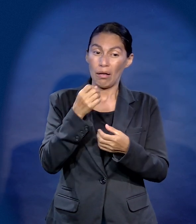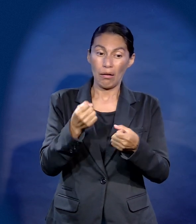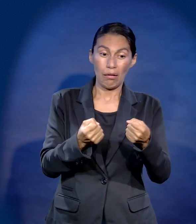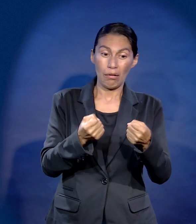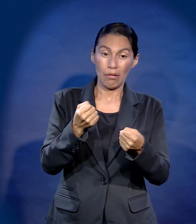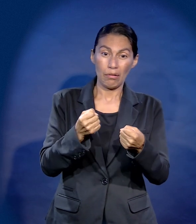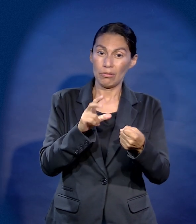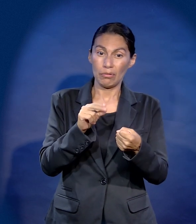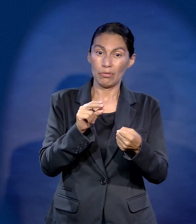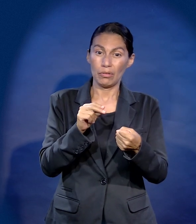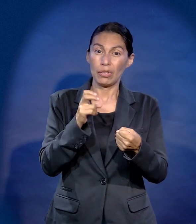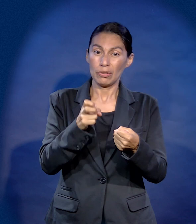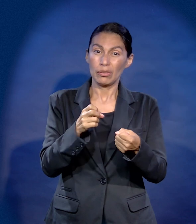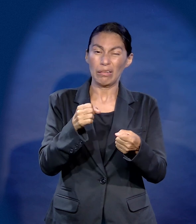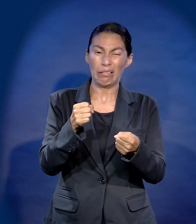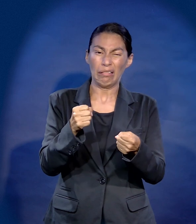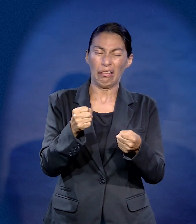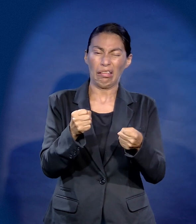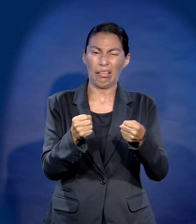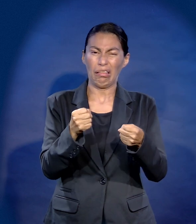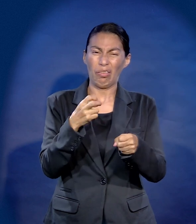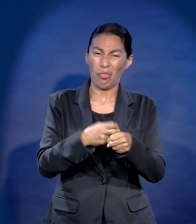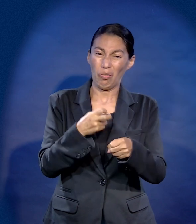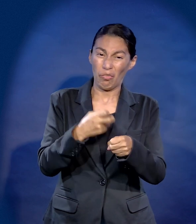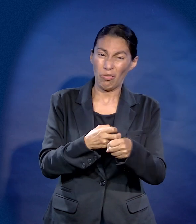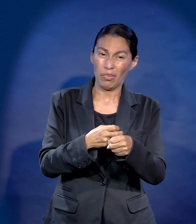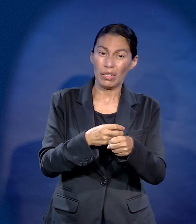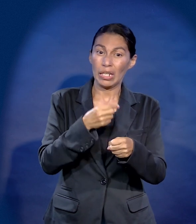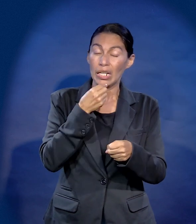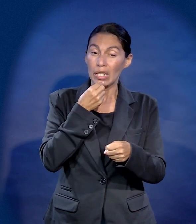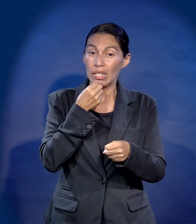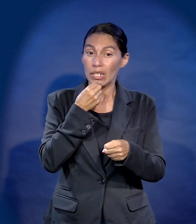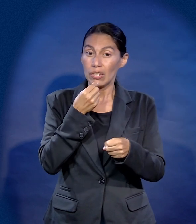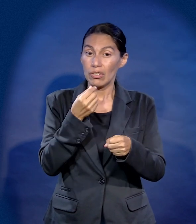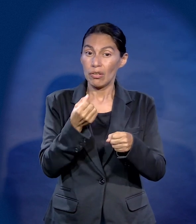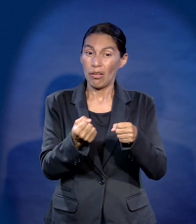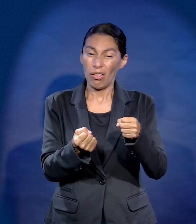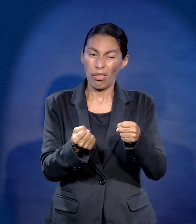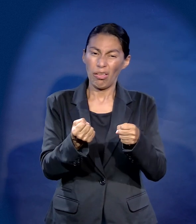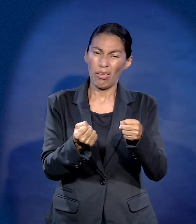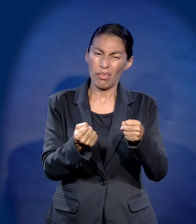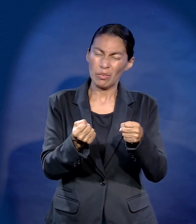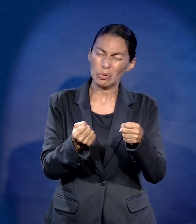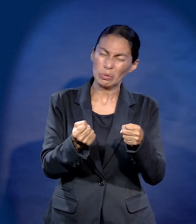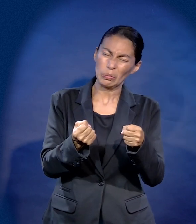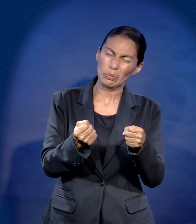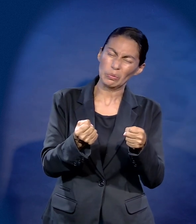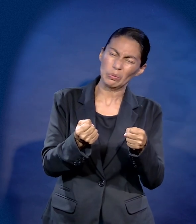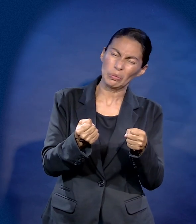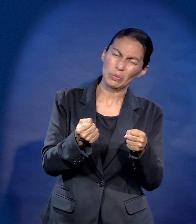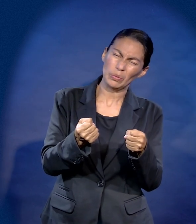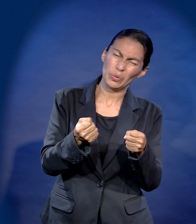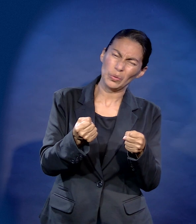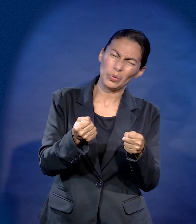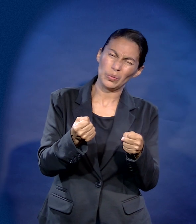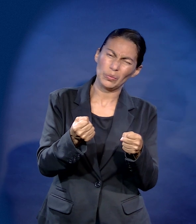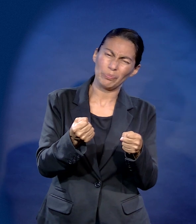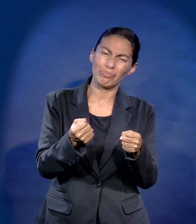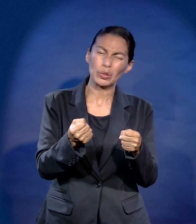las vueltas. Así que el timón está fijo, está duro, está inmóvil. Y el niño, queriendo hacer lo